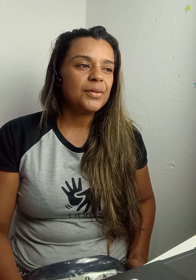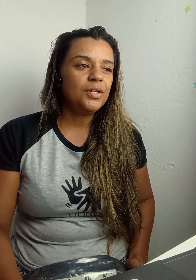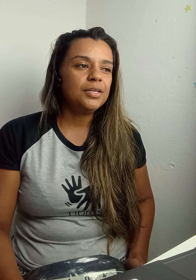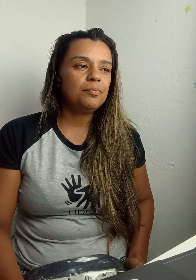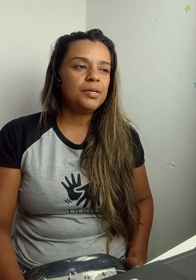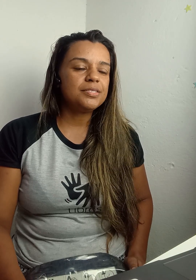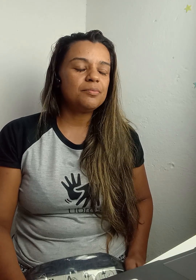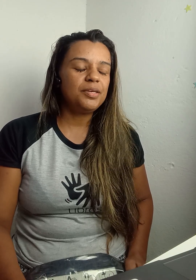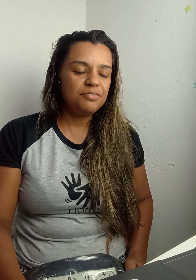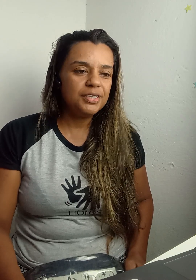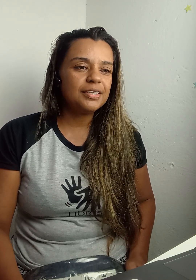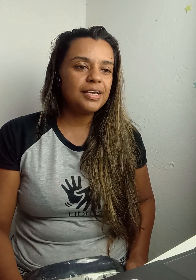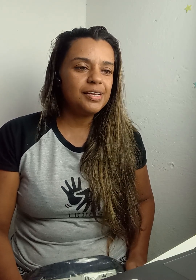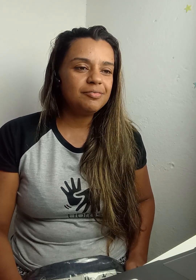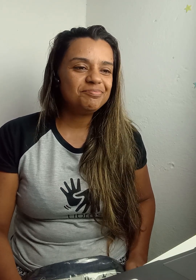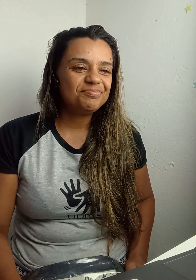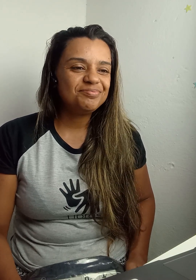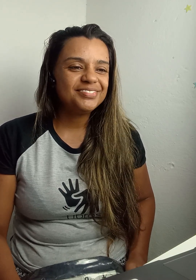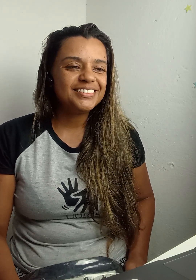Olha que benção. Bem-vinda, tá?